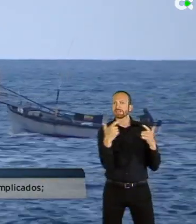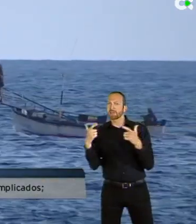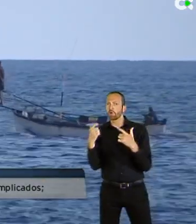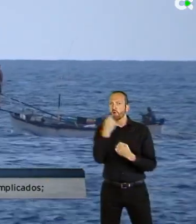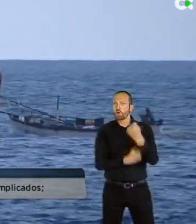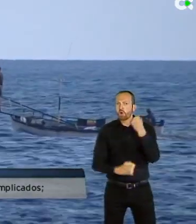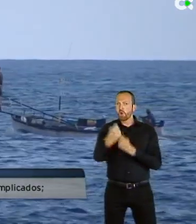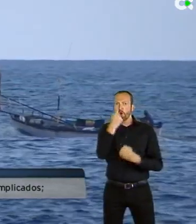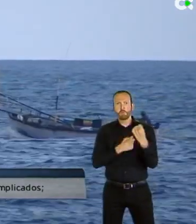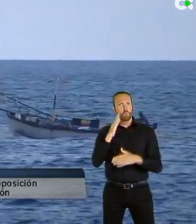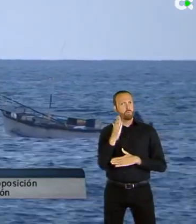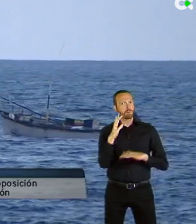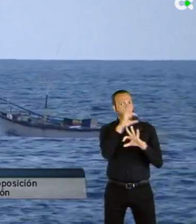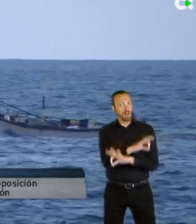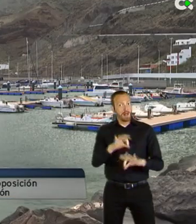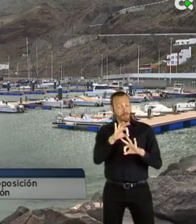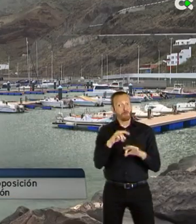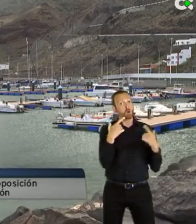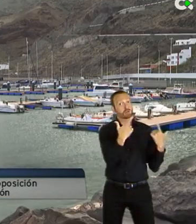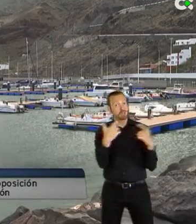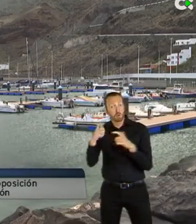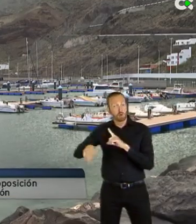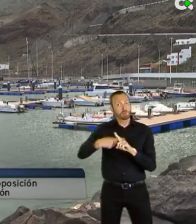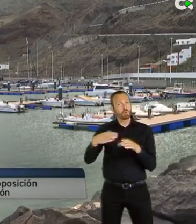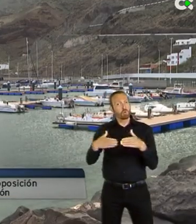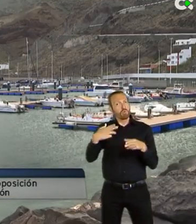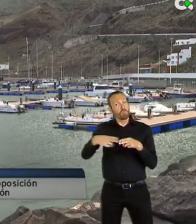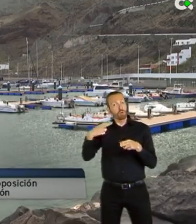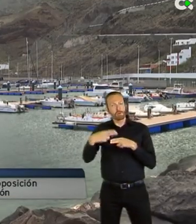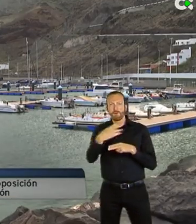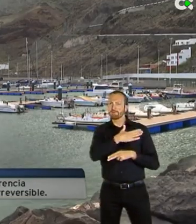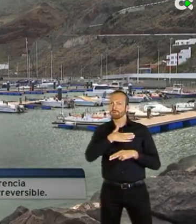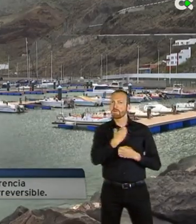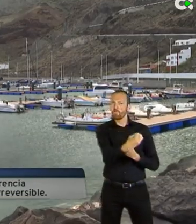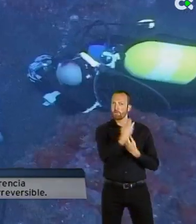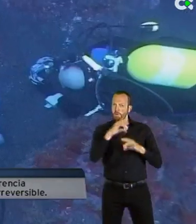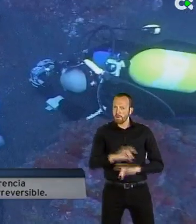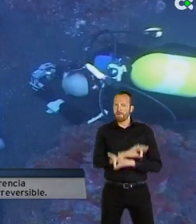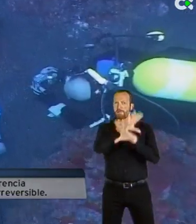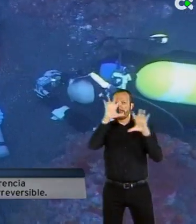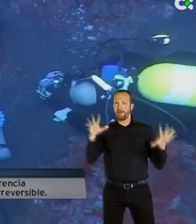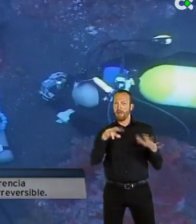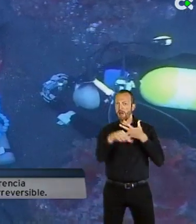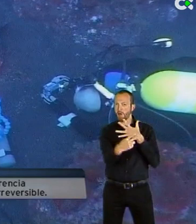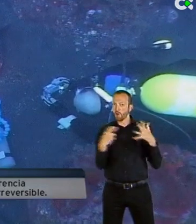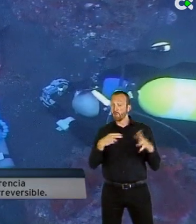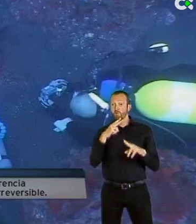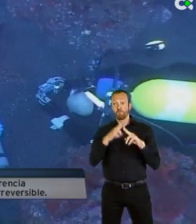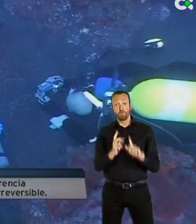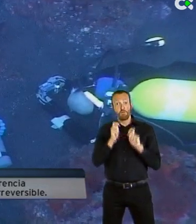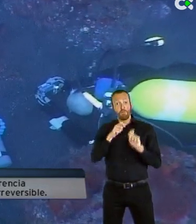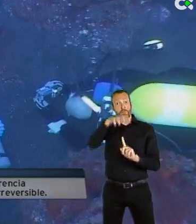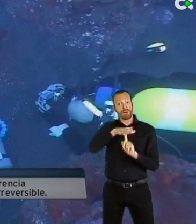sectores económicos implicados. Sin embargo, afectados y oposición piden más información y exigen mayor transparencia con